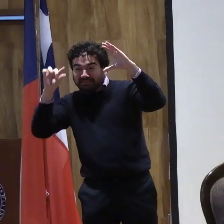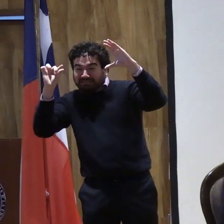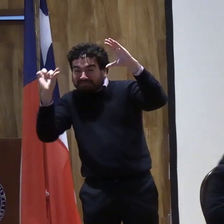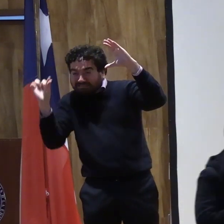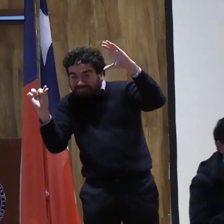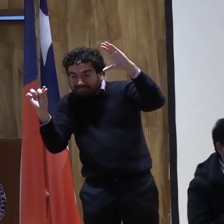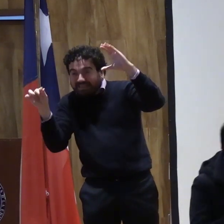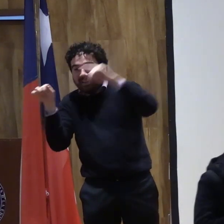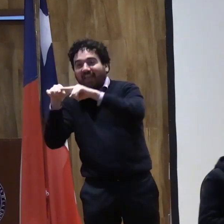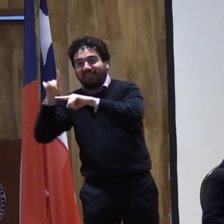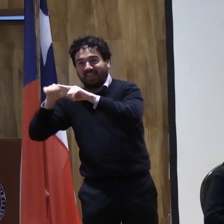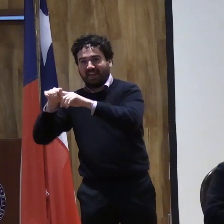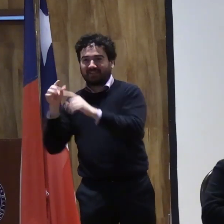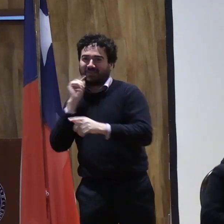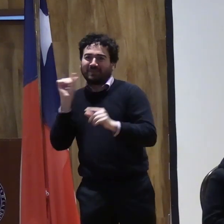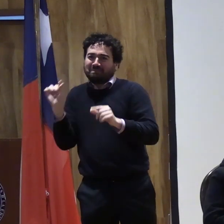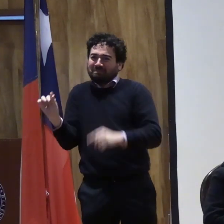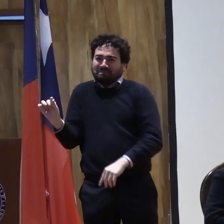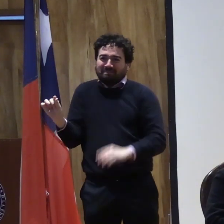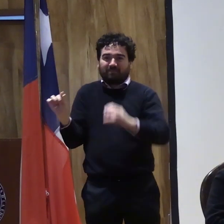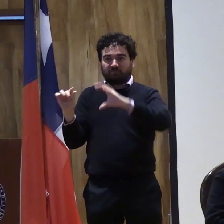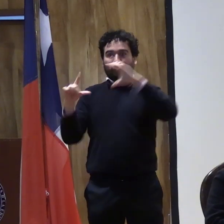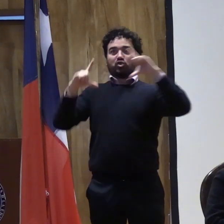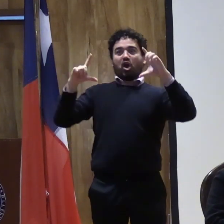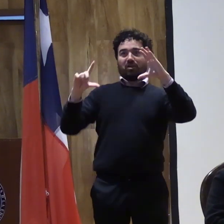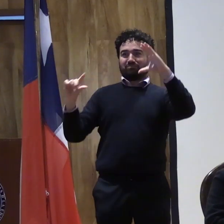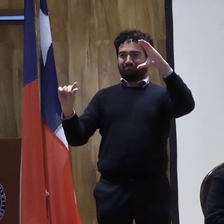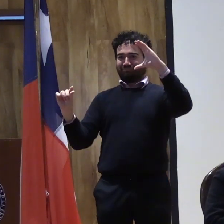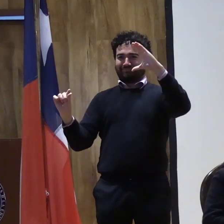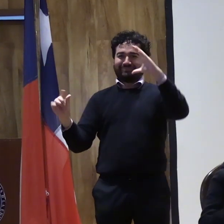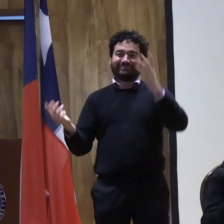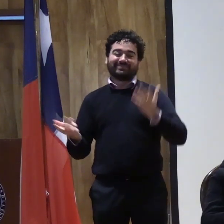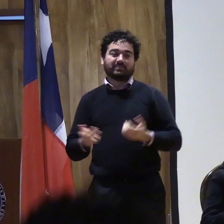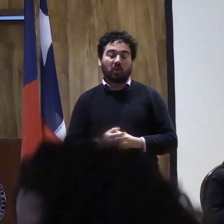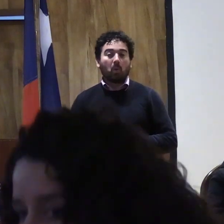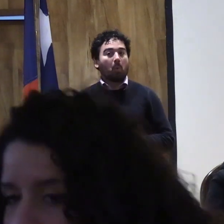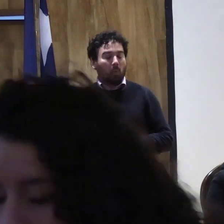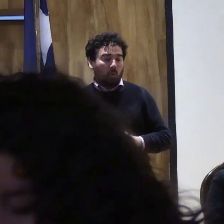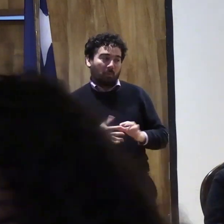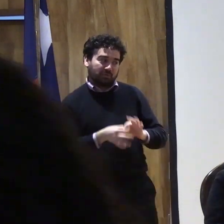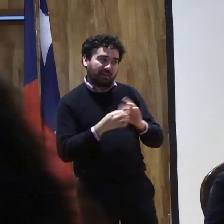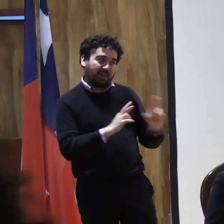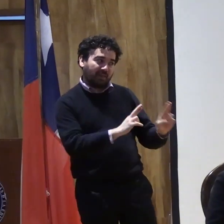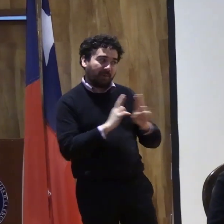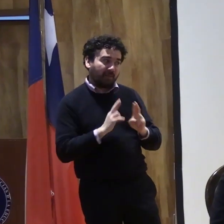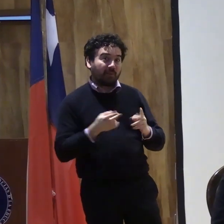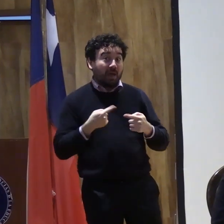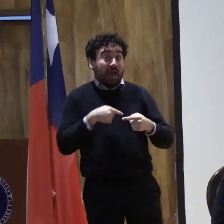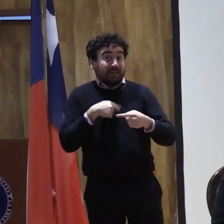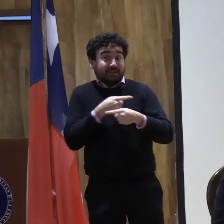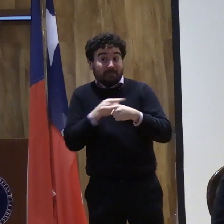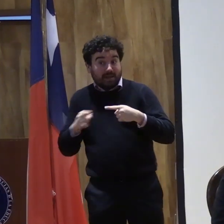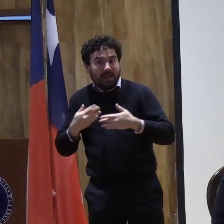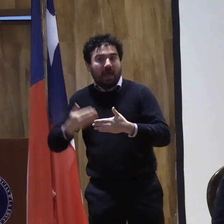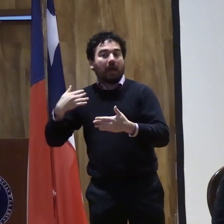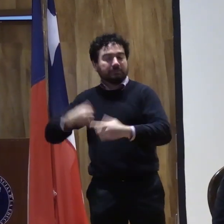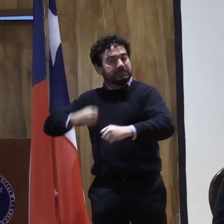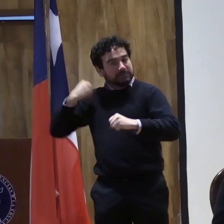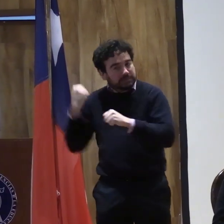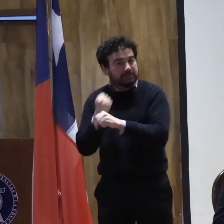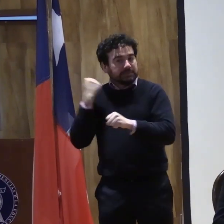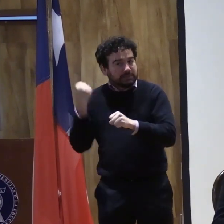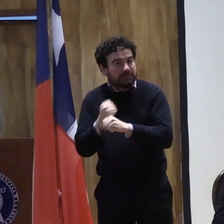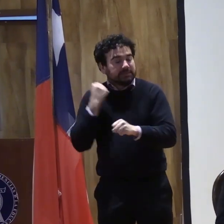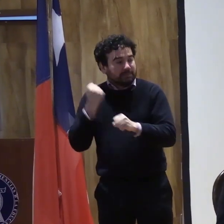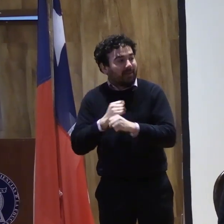Muchas gracias. Sí, la verdad es que esta semana, con todo el trabajo que hicimos previo, nos dimos cuenta de la importancia que